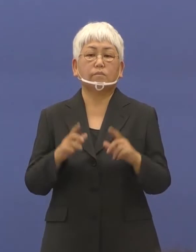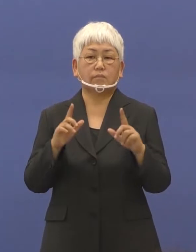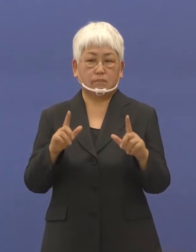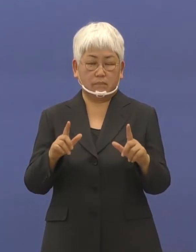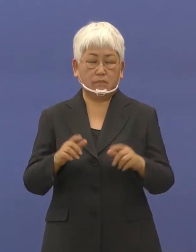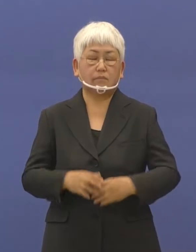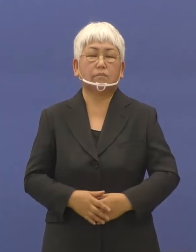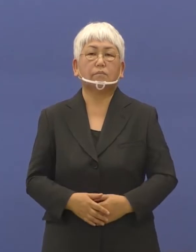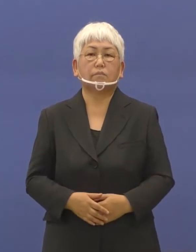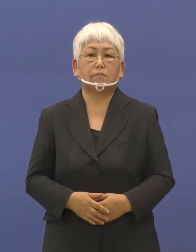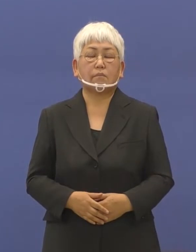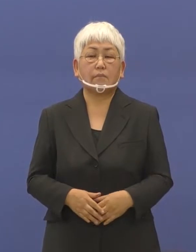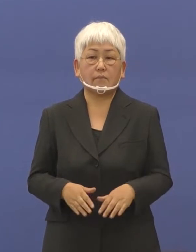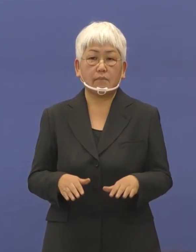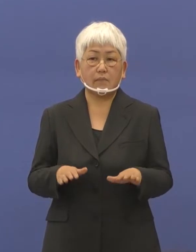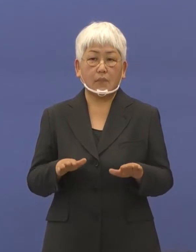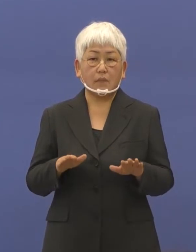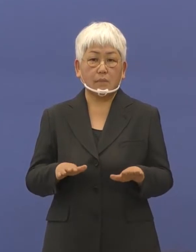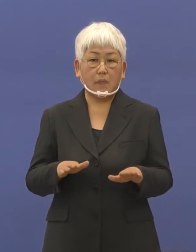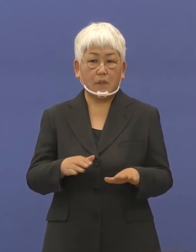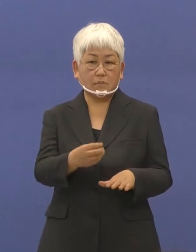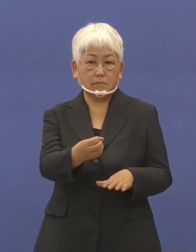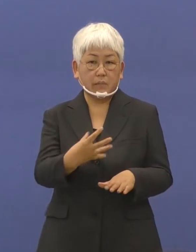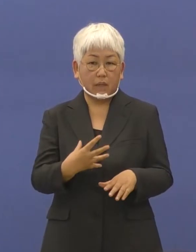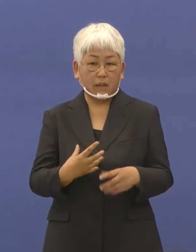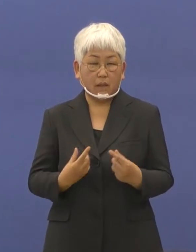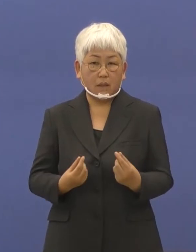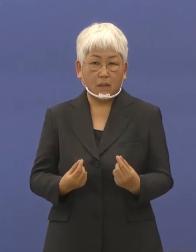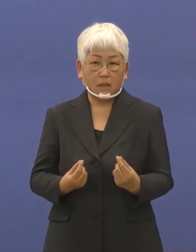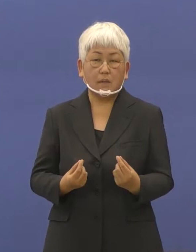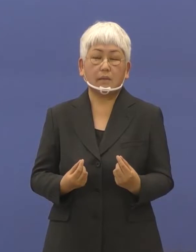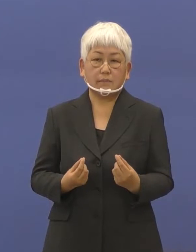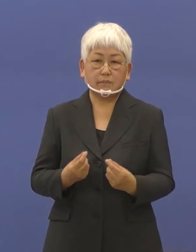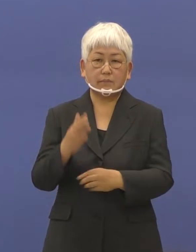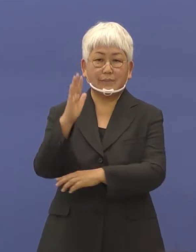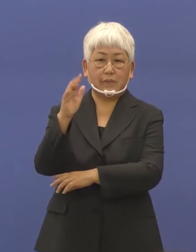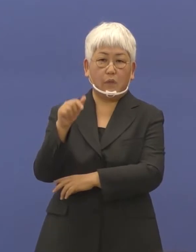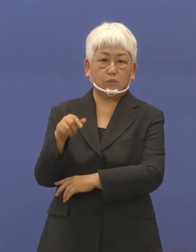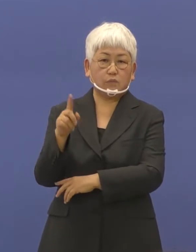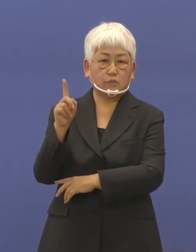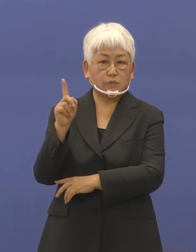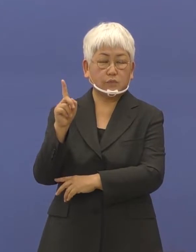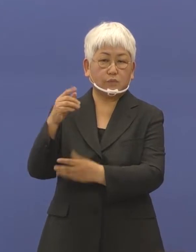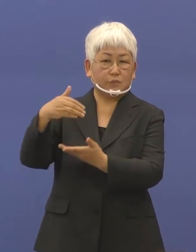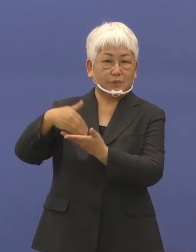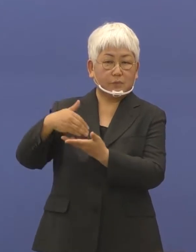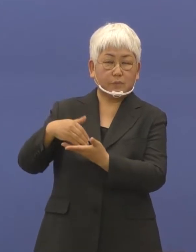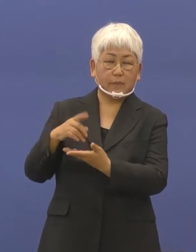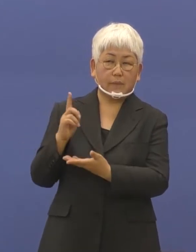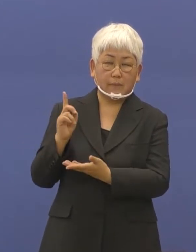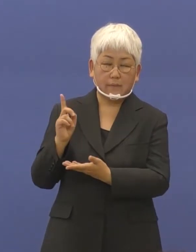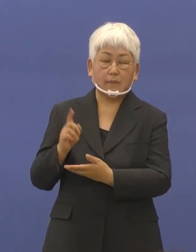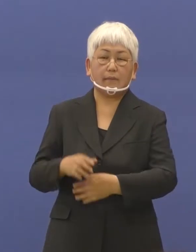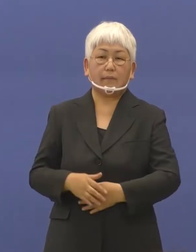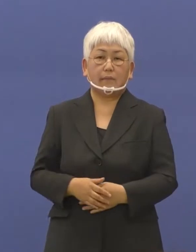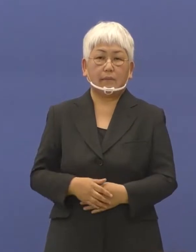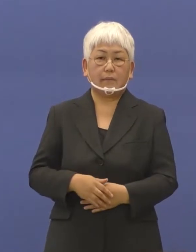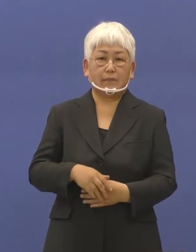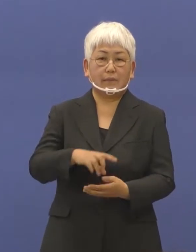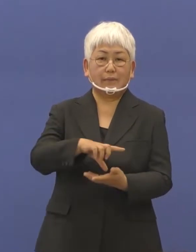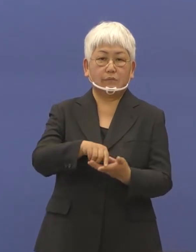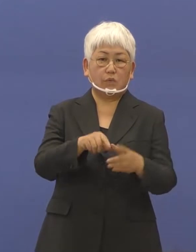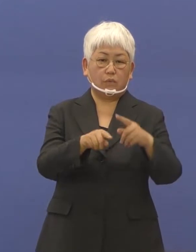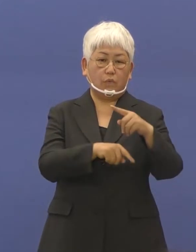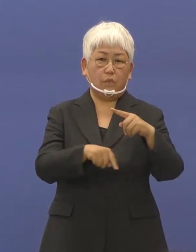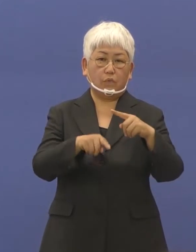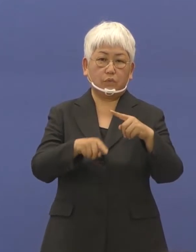そうですね、今ご指摘の通り、政府の説明によると地方公共団体の